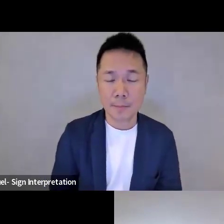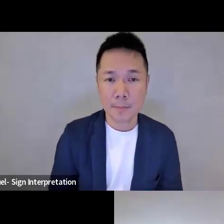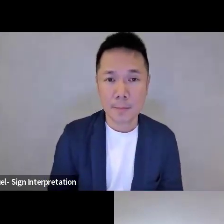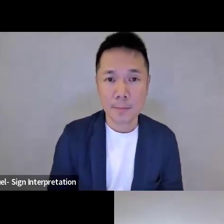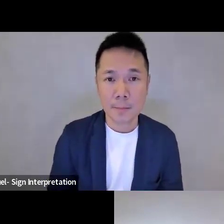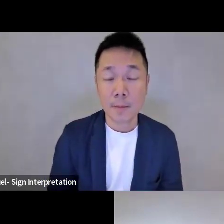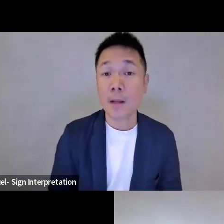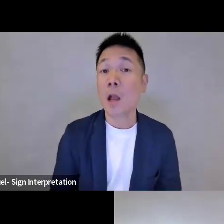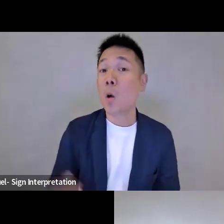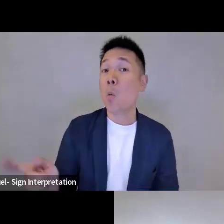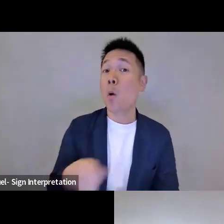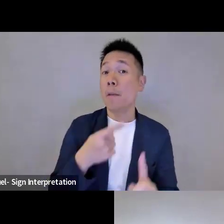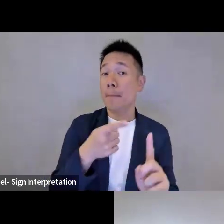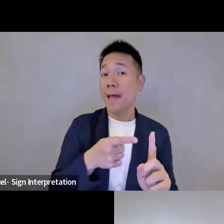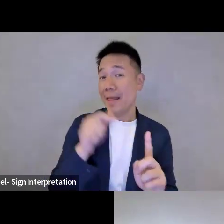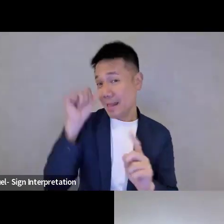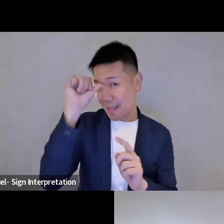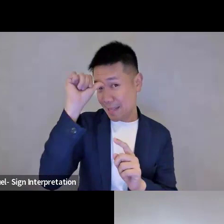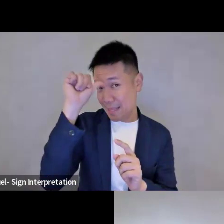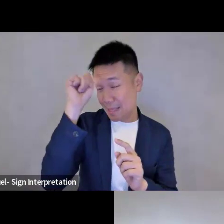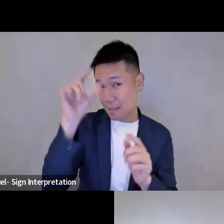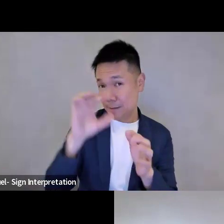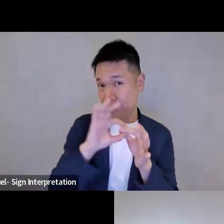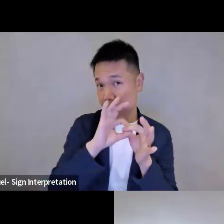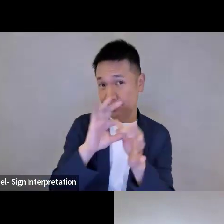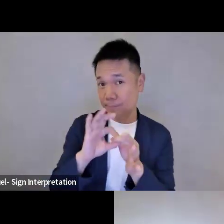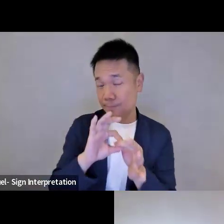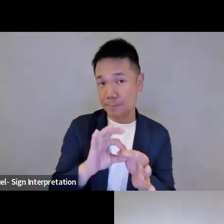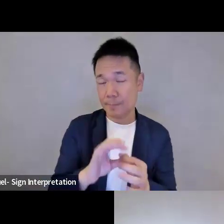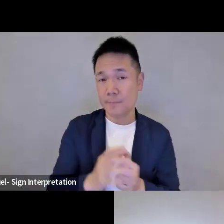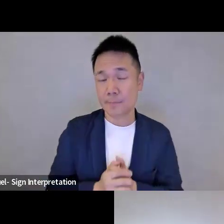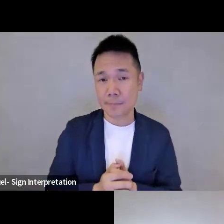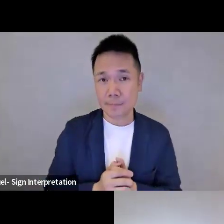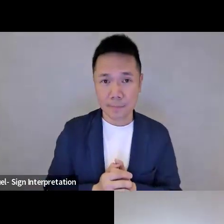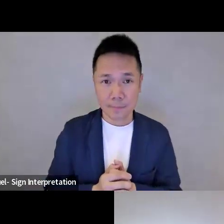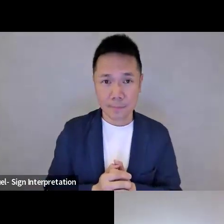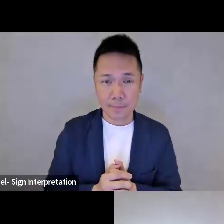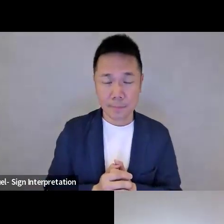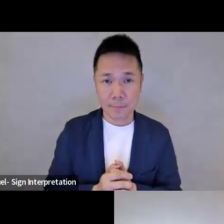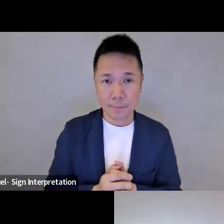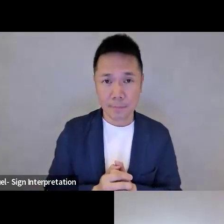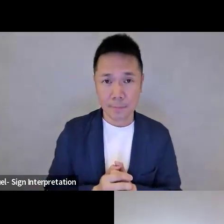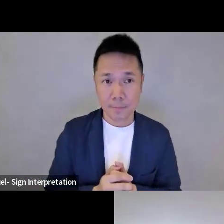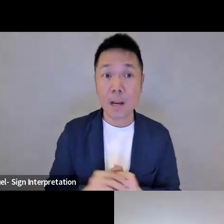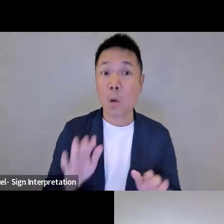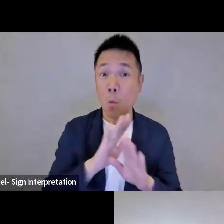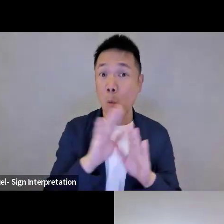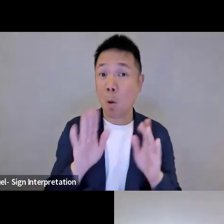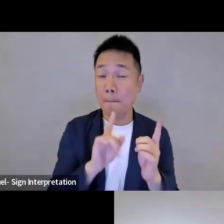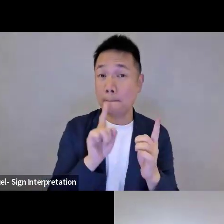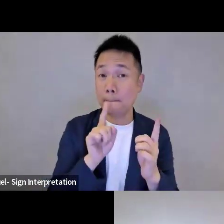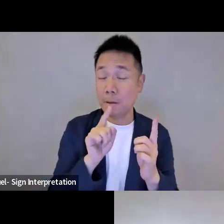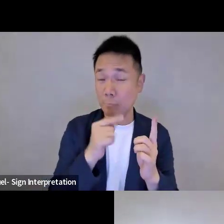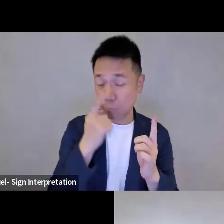当时呢，我决定我想要去这个办公室里面拜访Bhargavi。